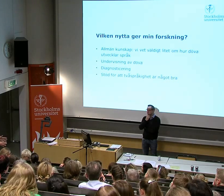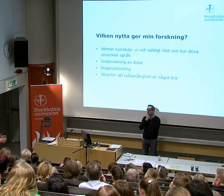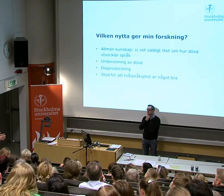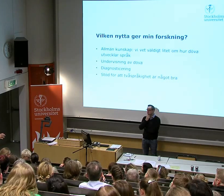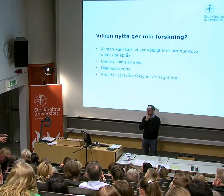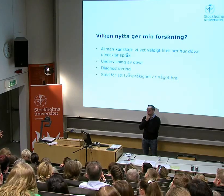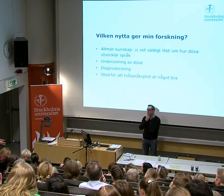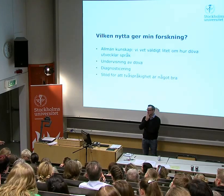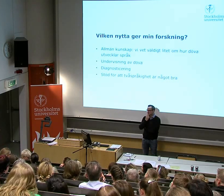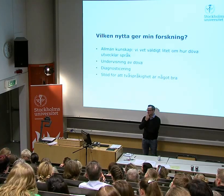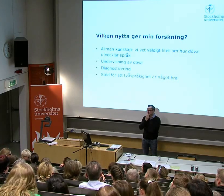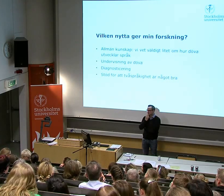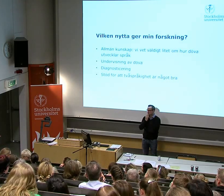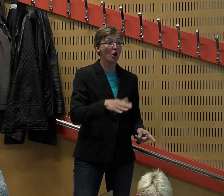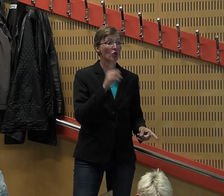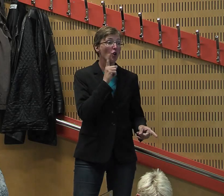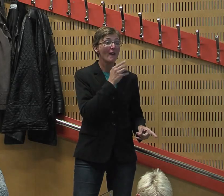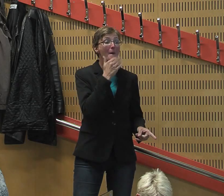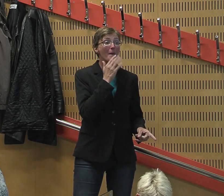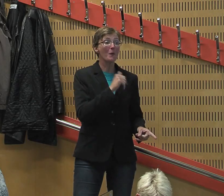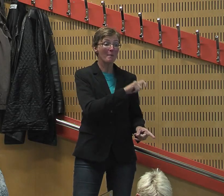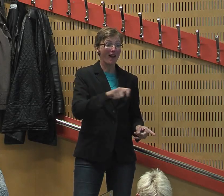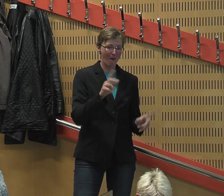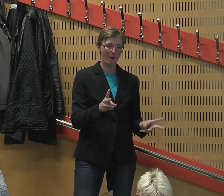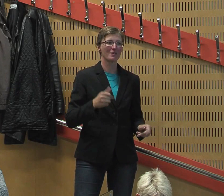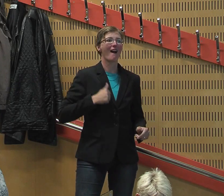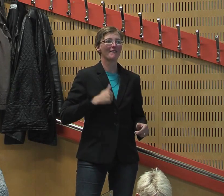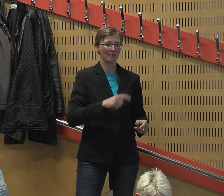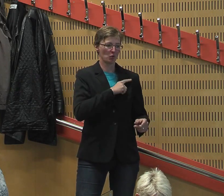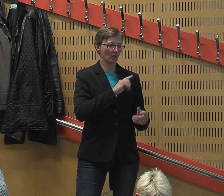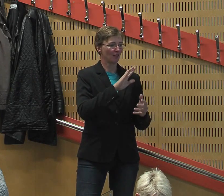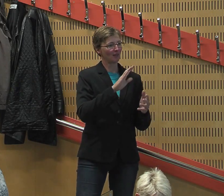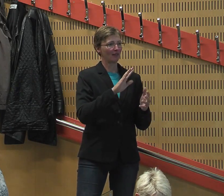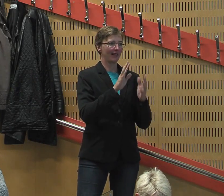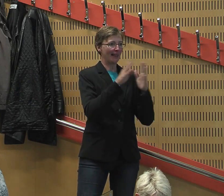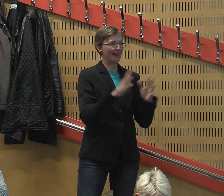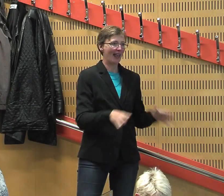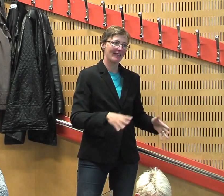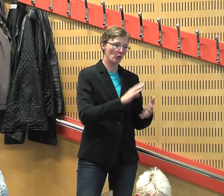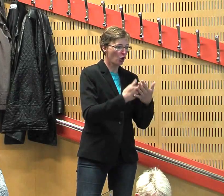barn och ungdomar använt väldigt mycket. Hur stor betydelse har det för inlärning av svenska, tror du?